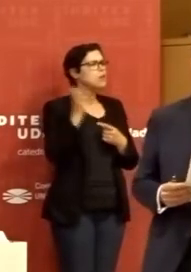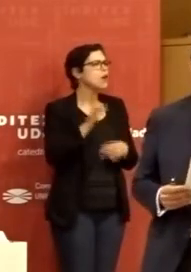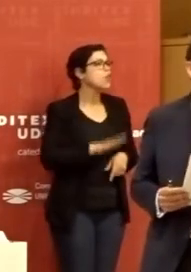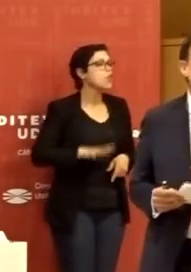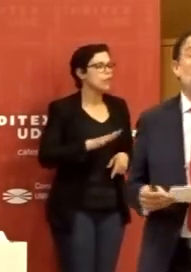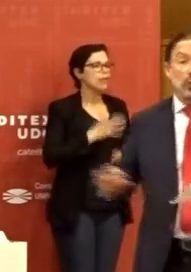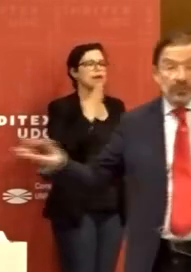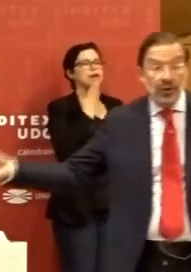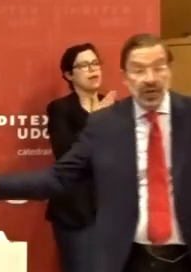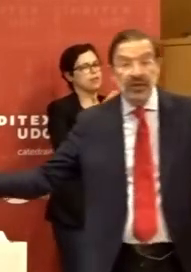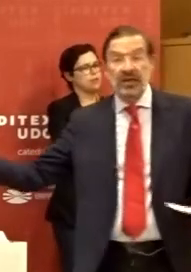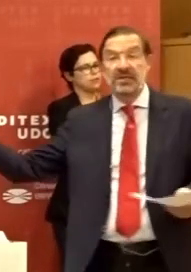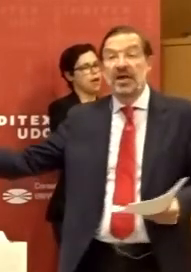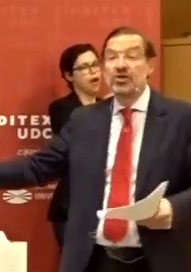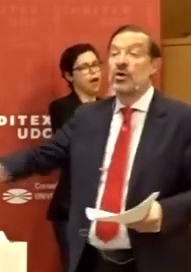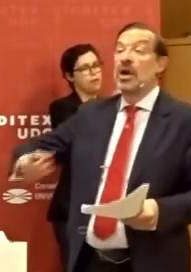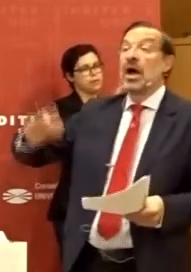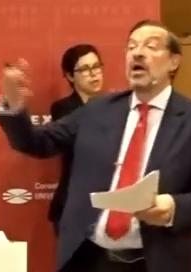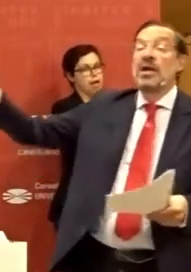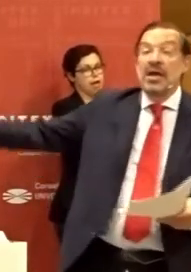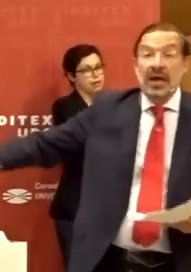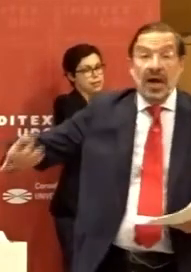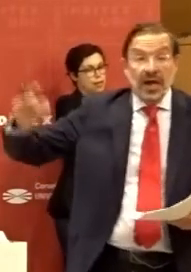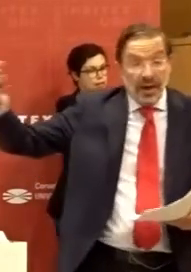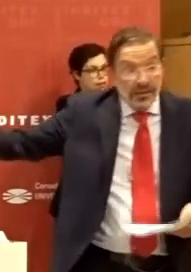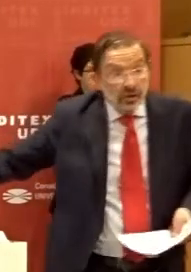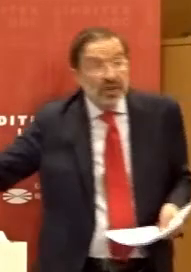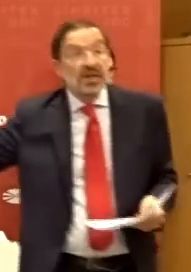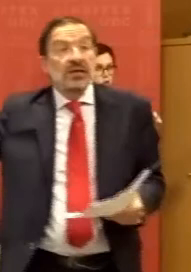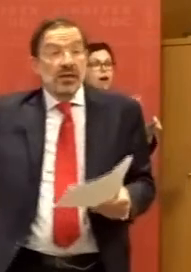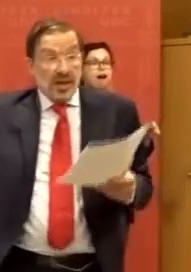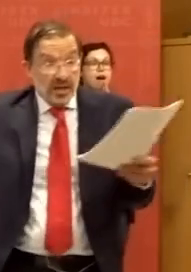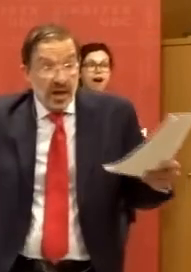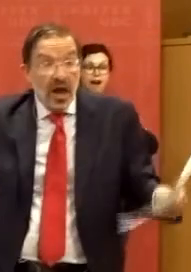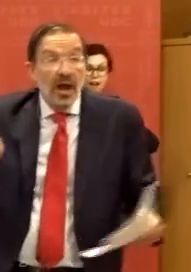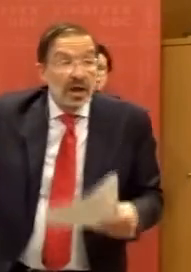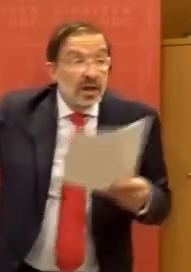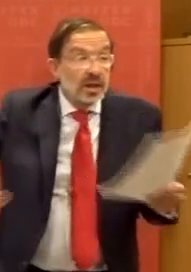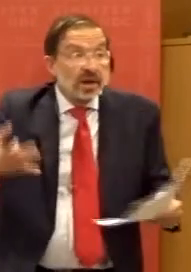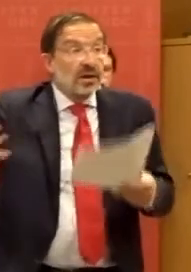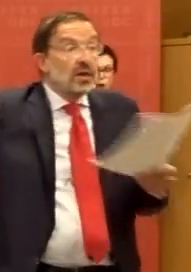un apoyo muy importante en este caso en la creación de esta tienda